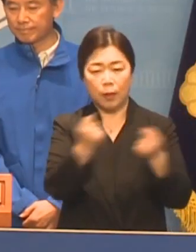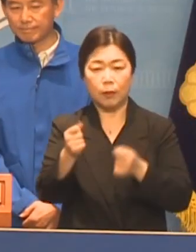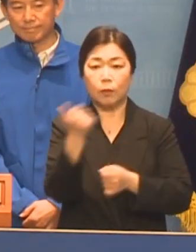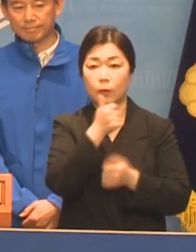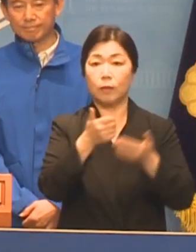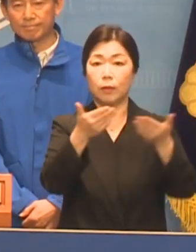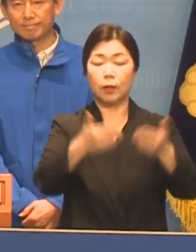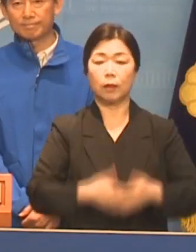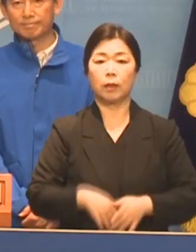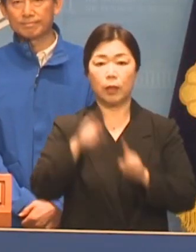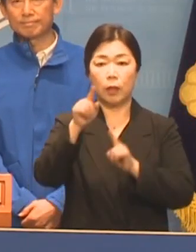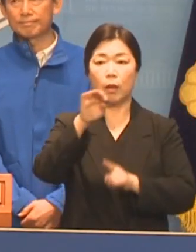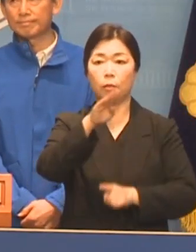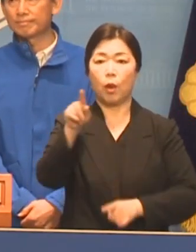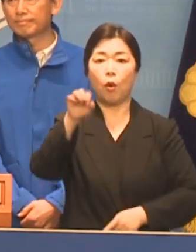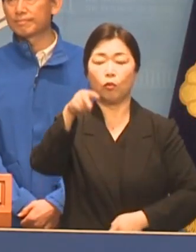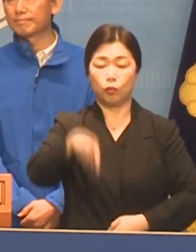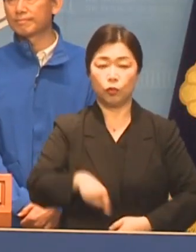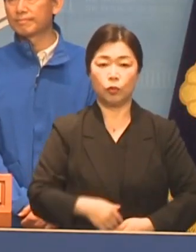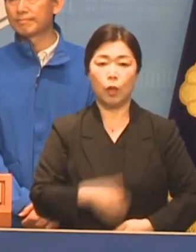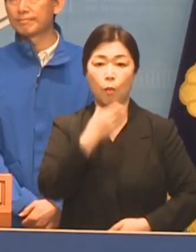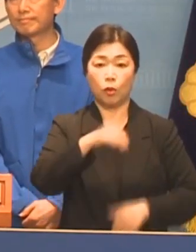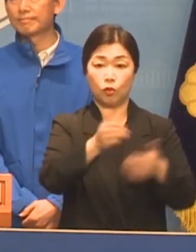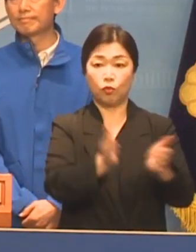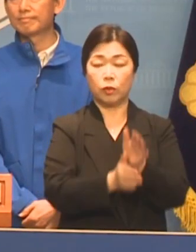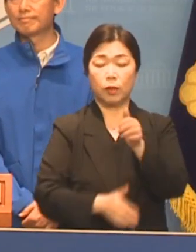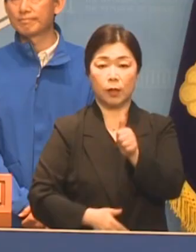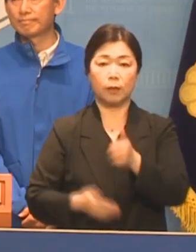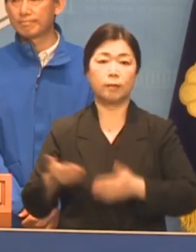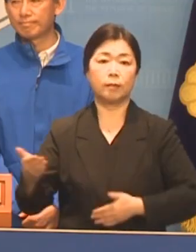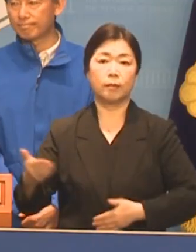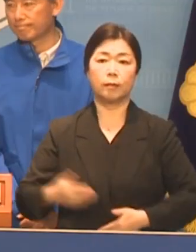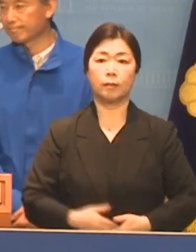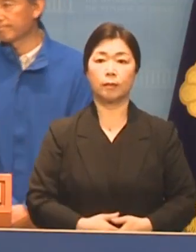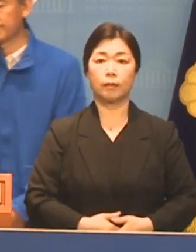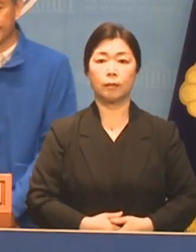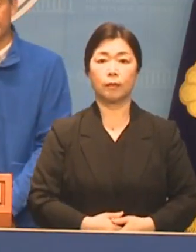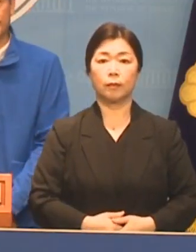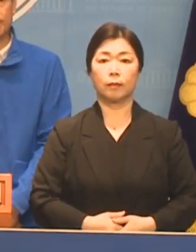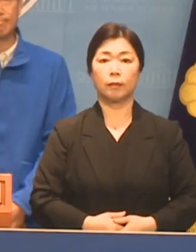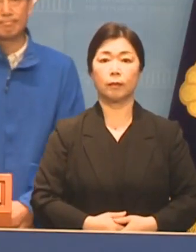소개해드리겠습니다. 이병우 전 경기도 복지국장입니다.